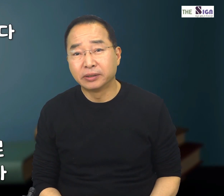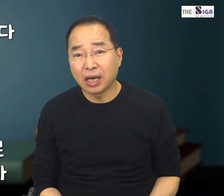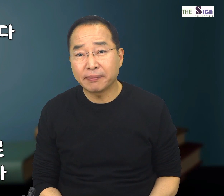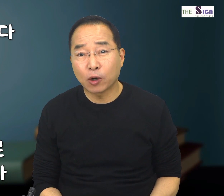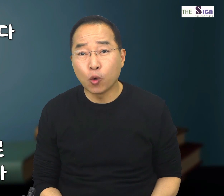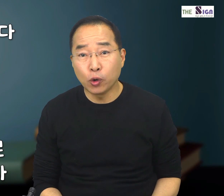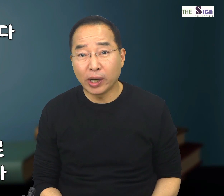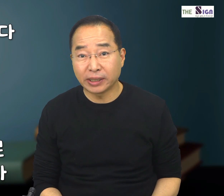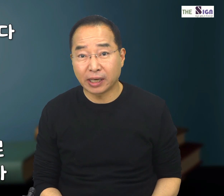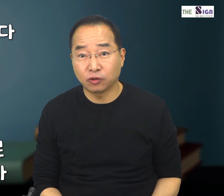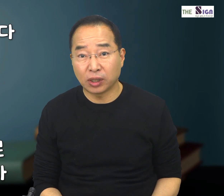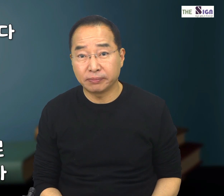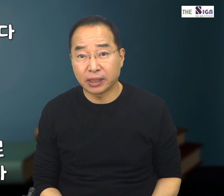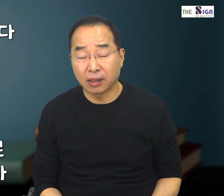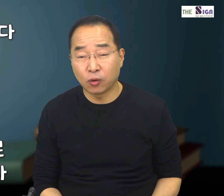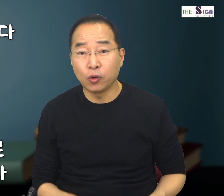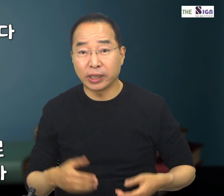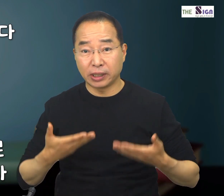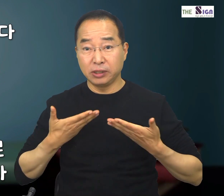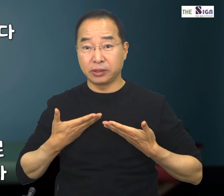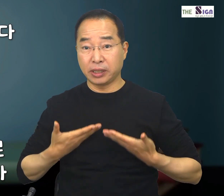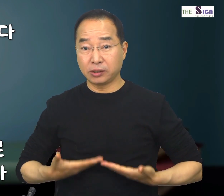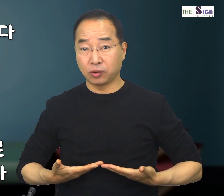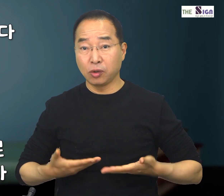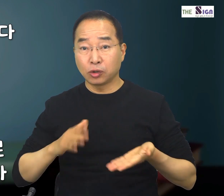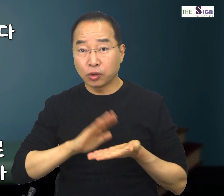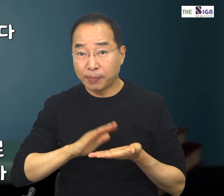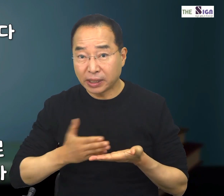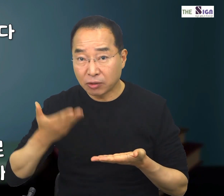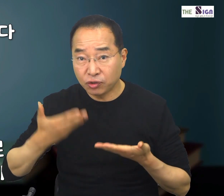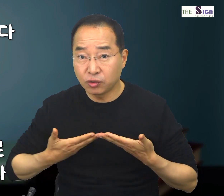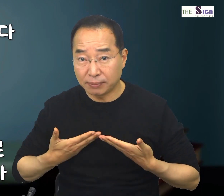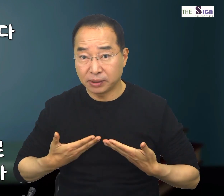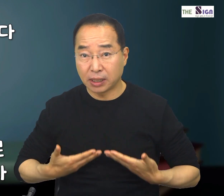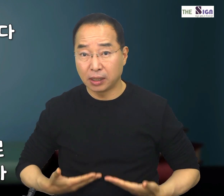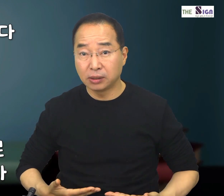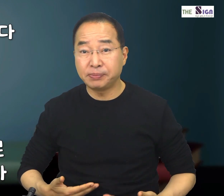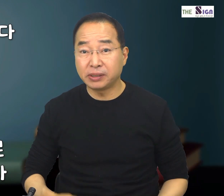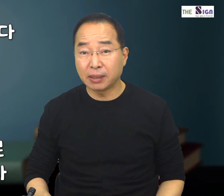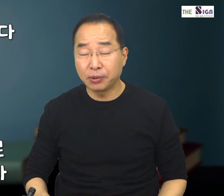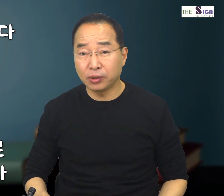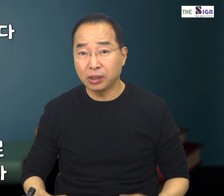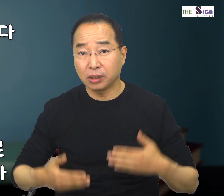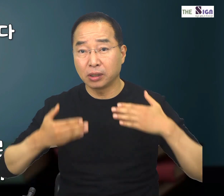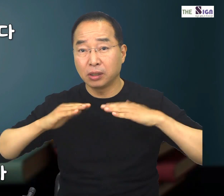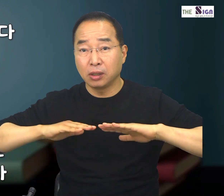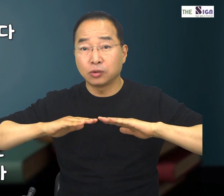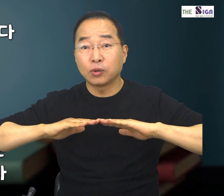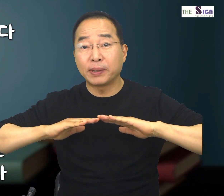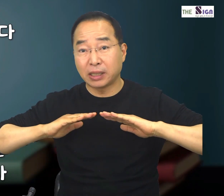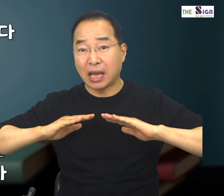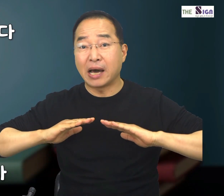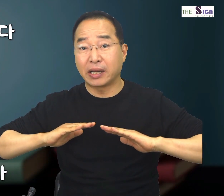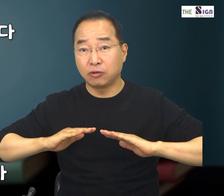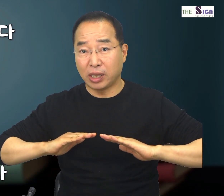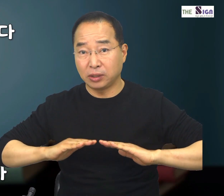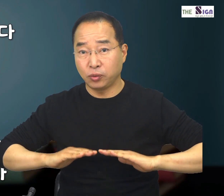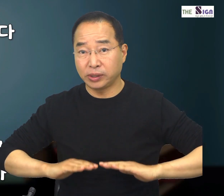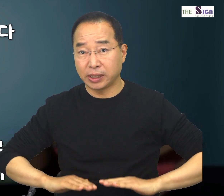다음에 고요하다라는 수화입니다. 고요하다는 이렇게 하죠. 손바닥이 위로 갑니다. 근데 비슷한 표현이 손바닥이 아래로 가는